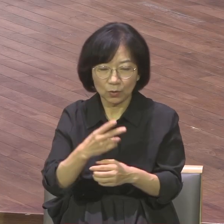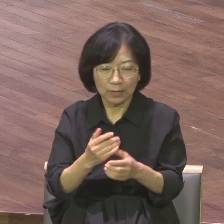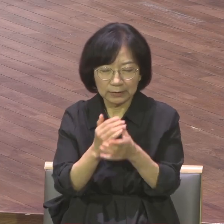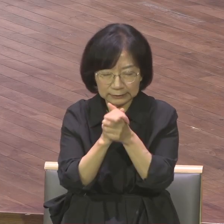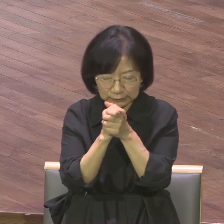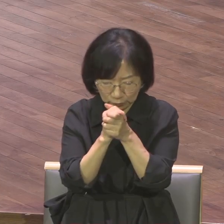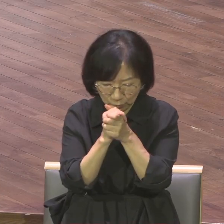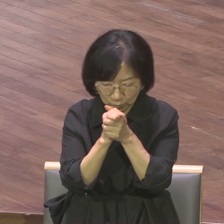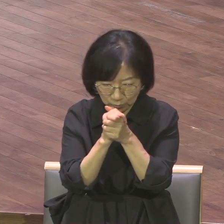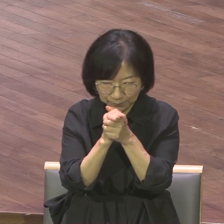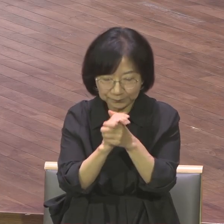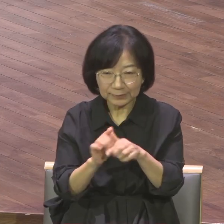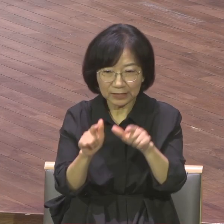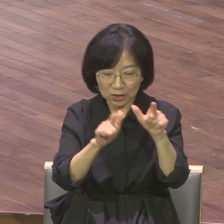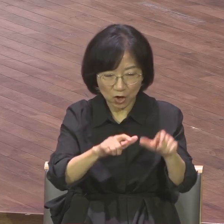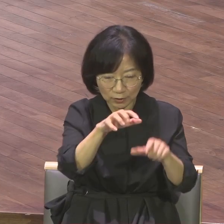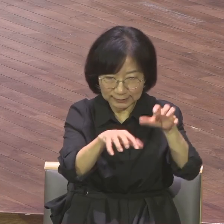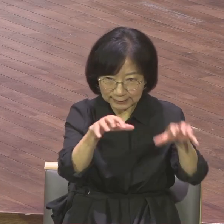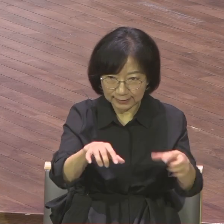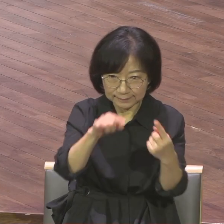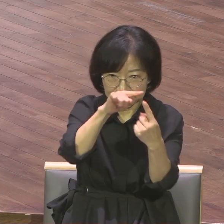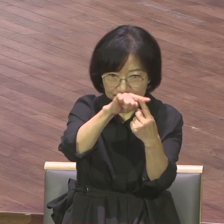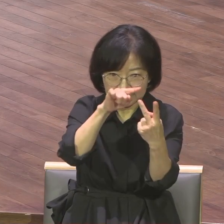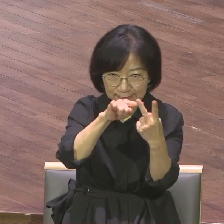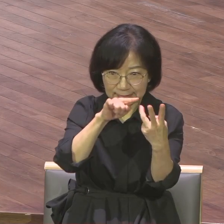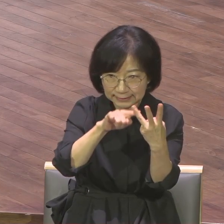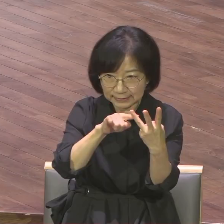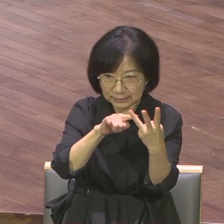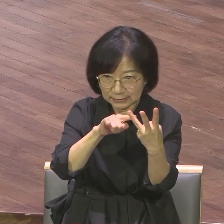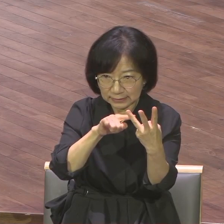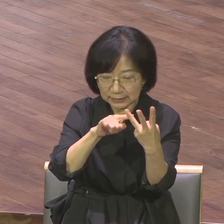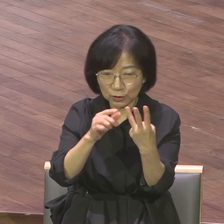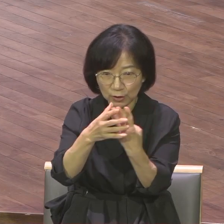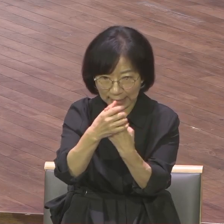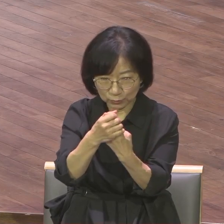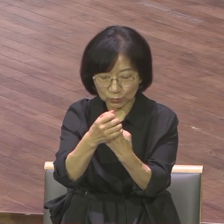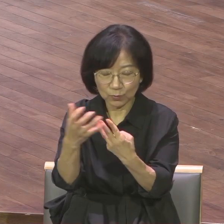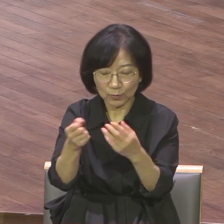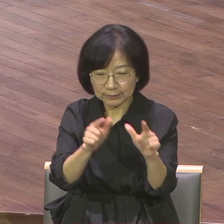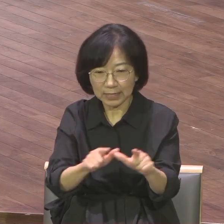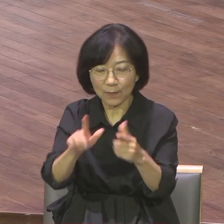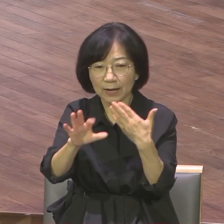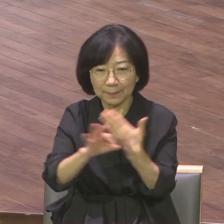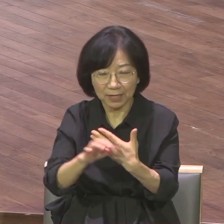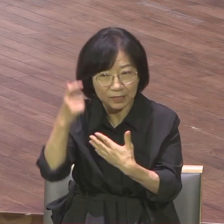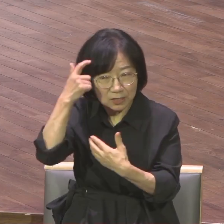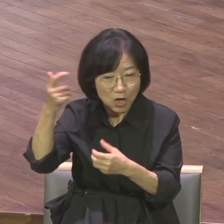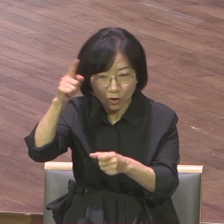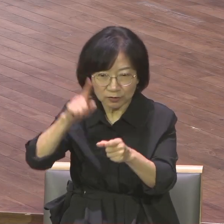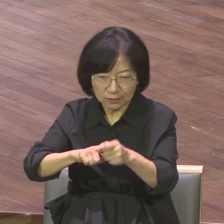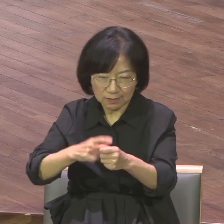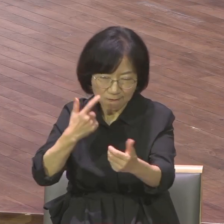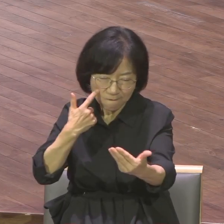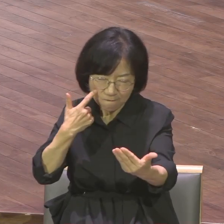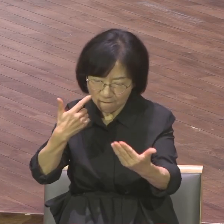현장의 중심으로 나아가면 영적 해상도가 더 높아진다. 영적인